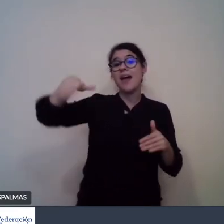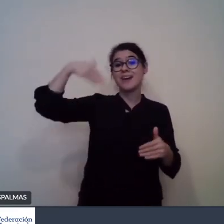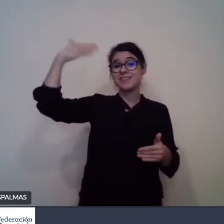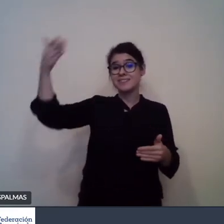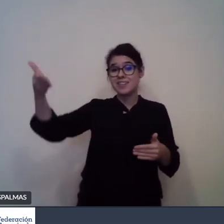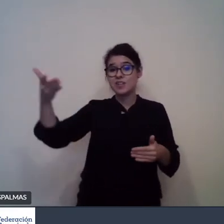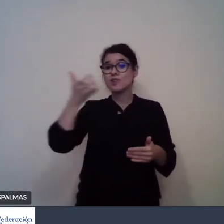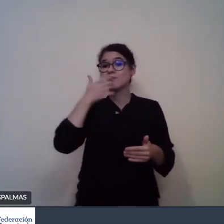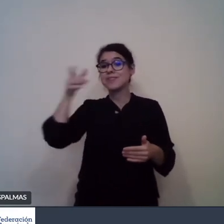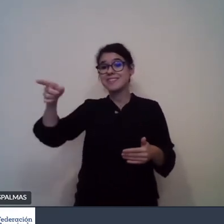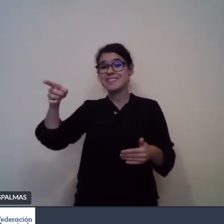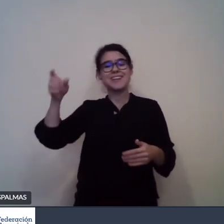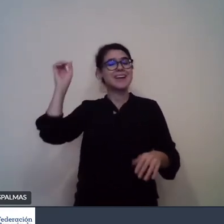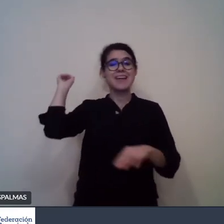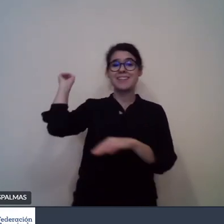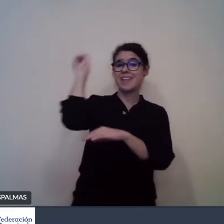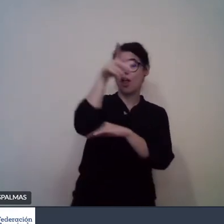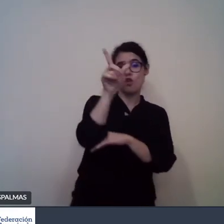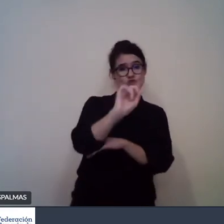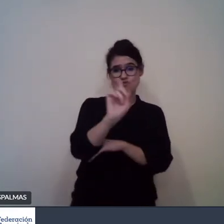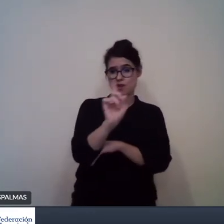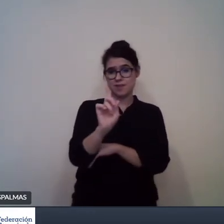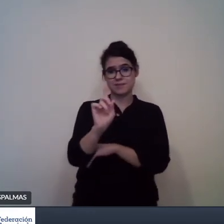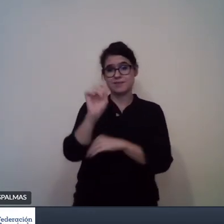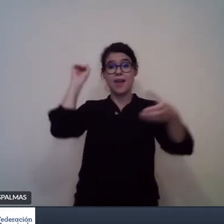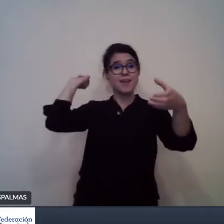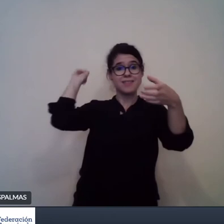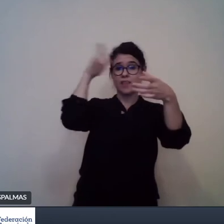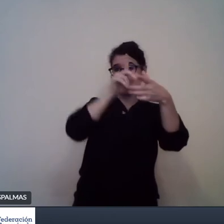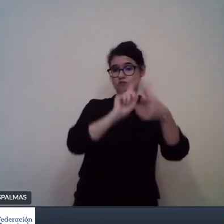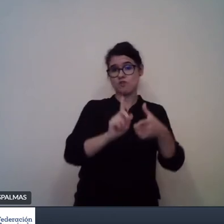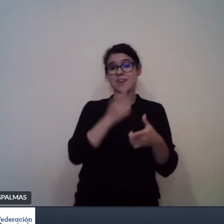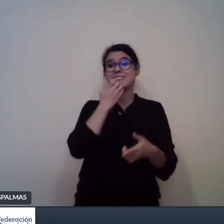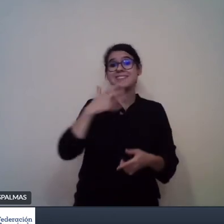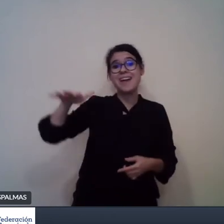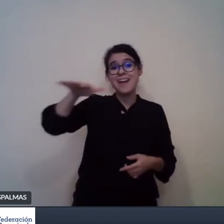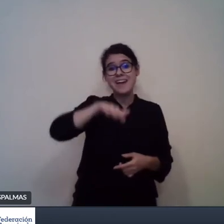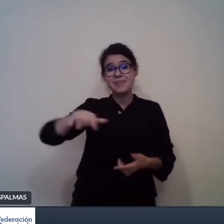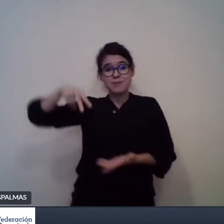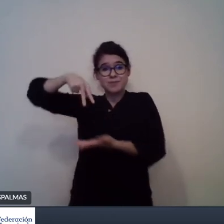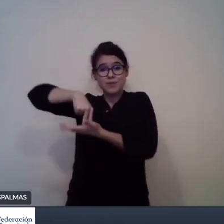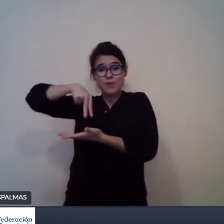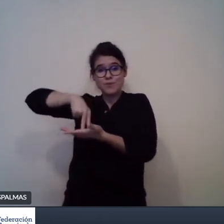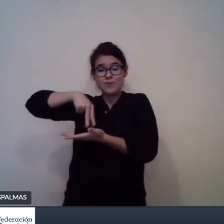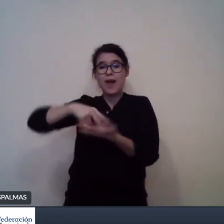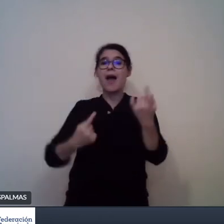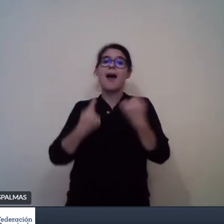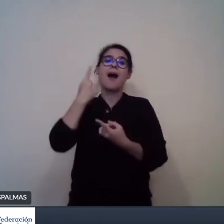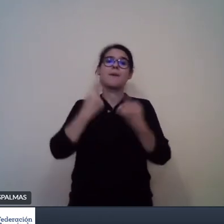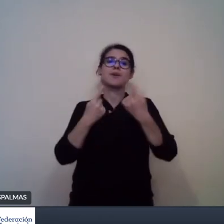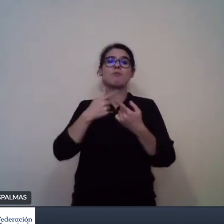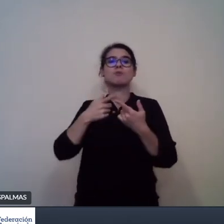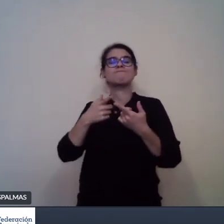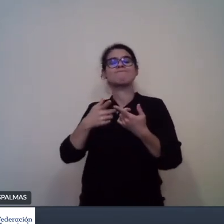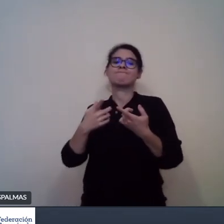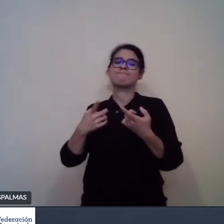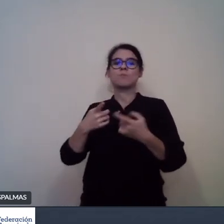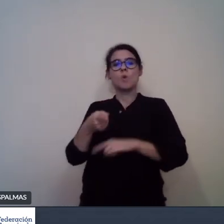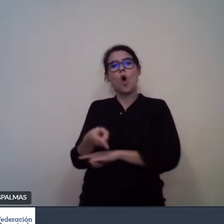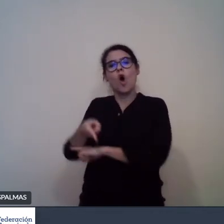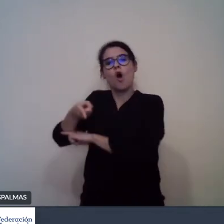de tiro, no es un tirador puro, ¿eh? ¿Qué pasa cuando están en este tipo de espacio? Aún así hay veces que les forzamos a que vayan a la esquina con penetración y de